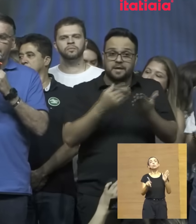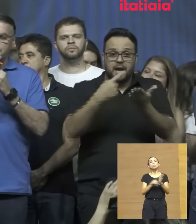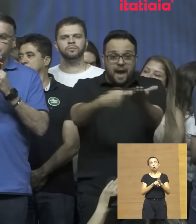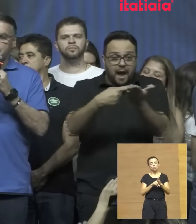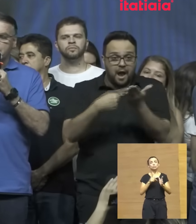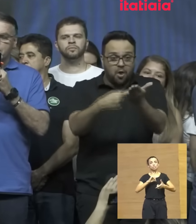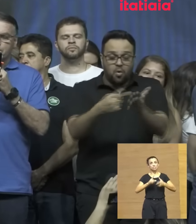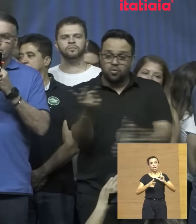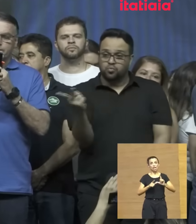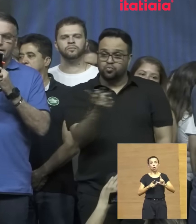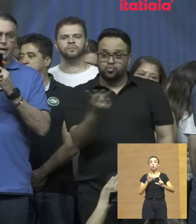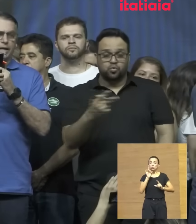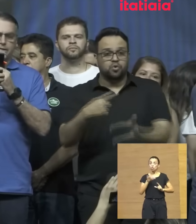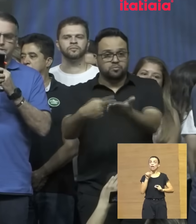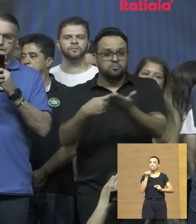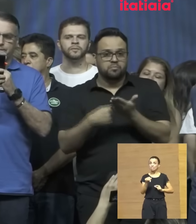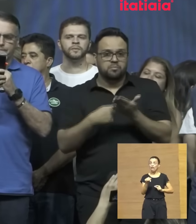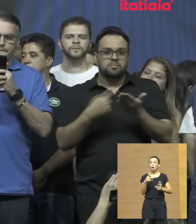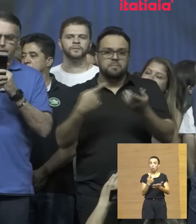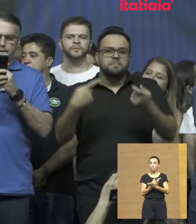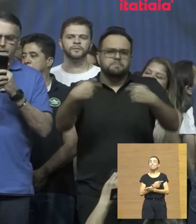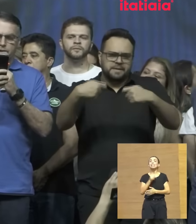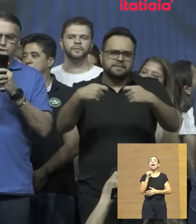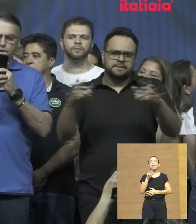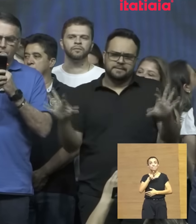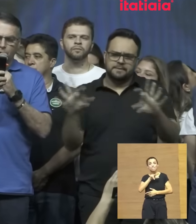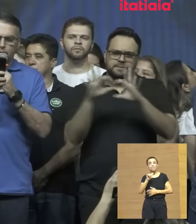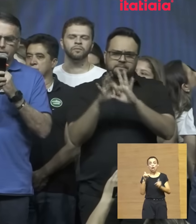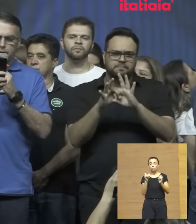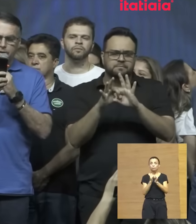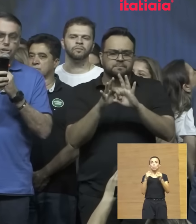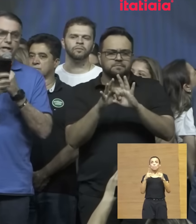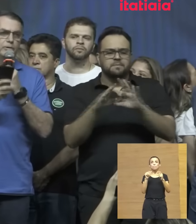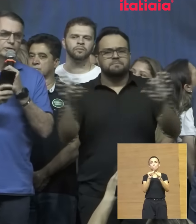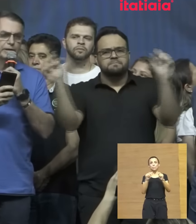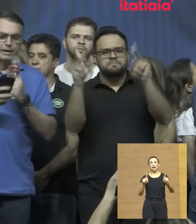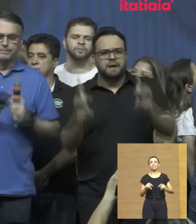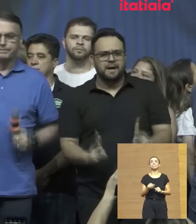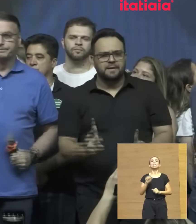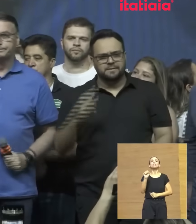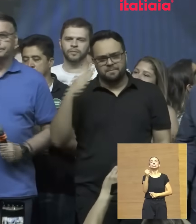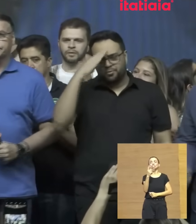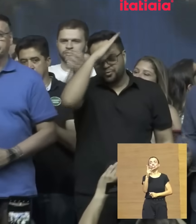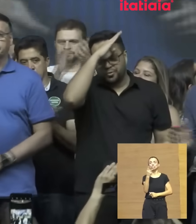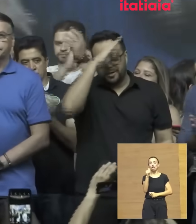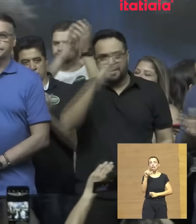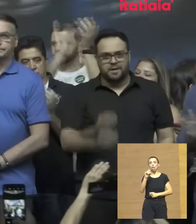as partes poderá existir. Shalom, Jair Bolsonaro.